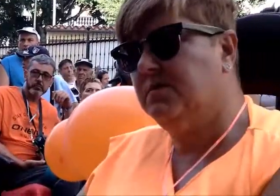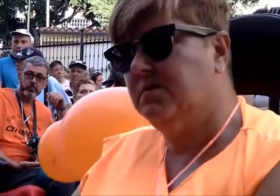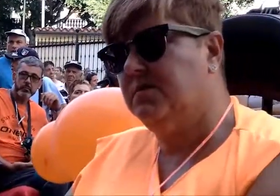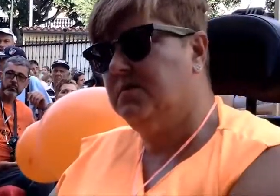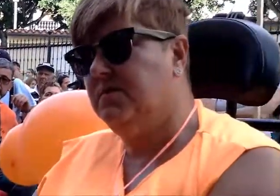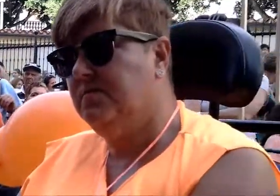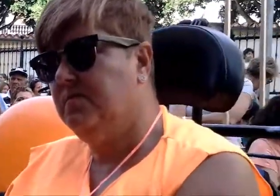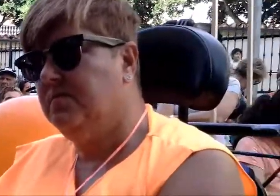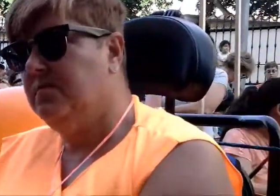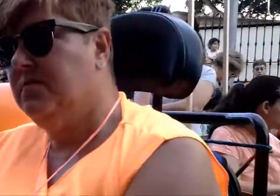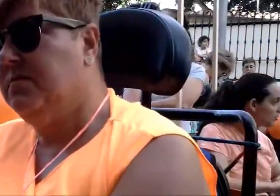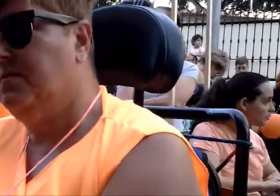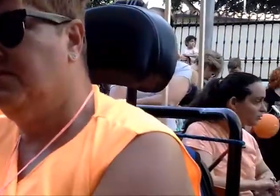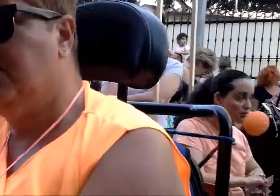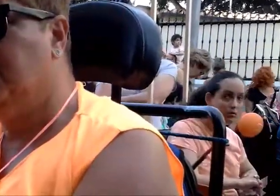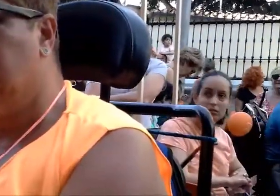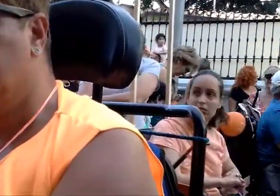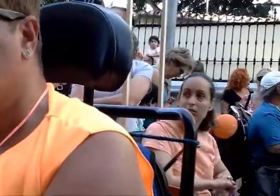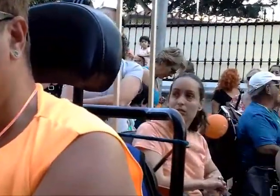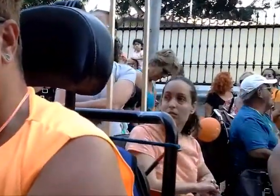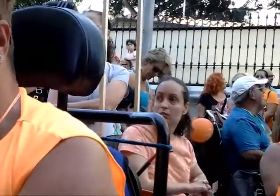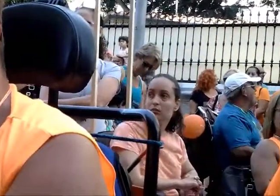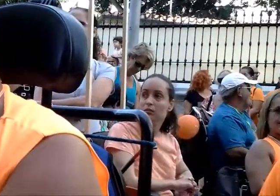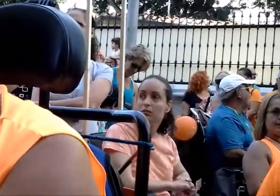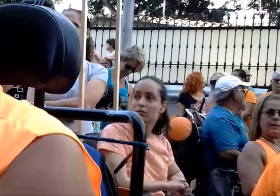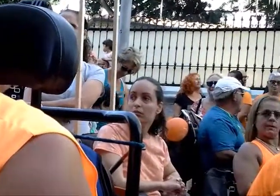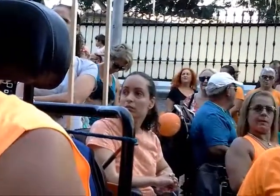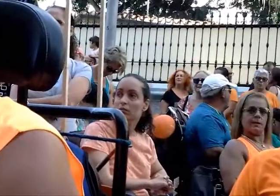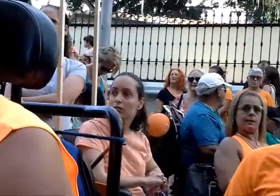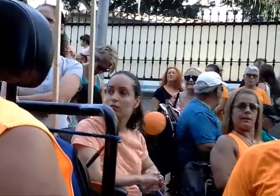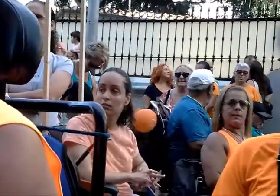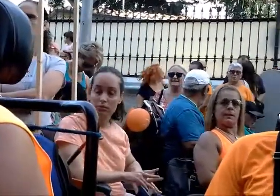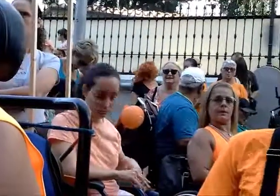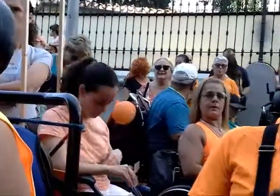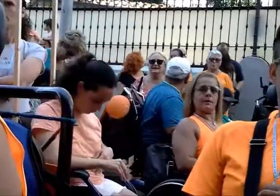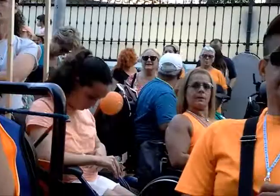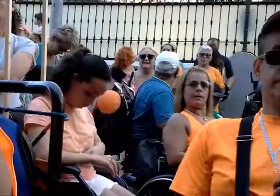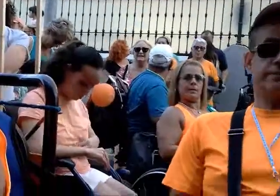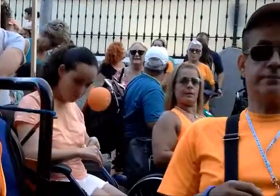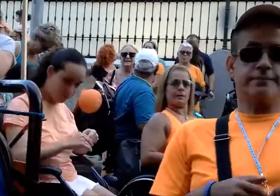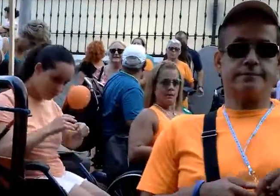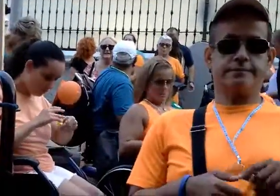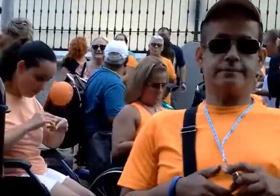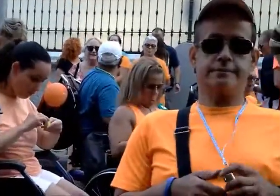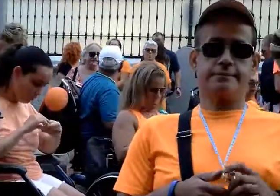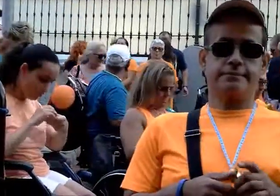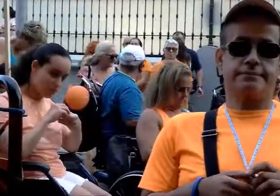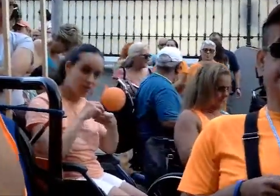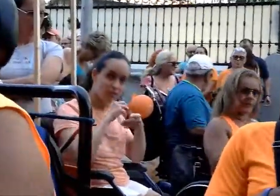le va a dar al Gobierno de Canarias la mayor pitada que ha recibido en su historia.